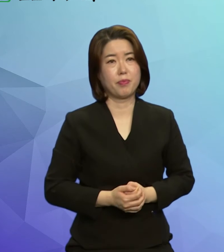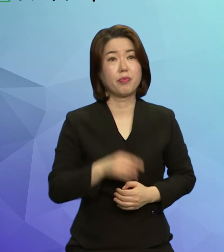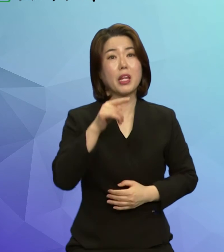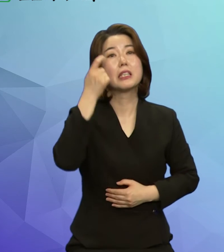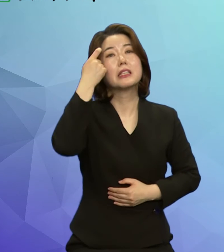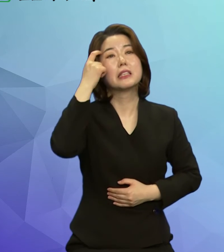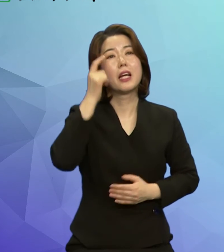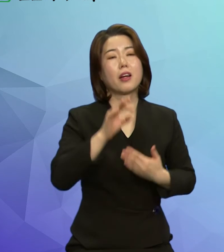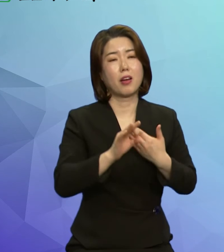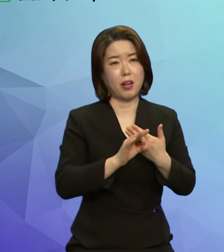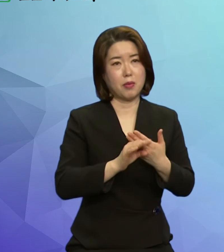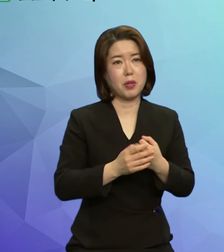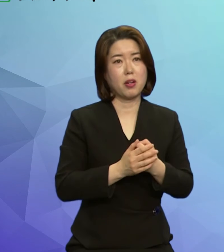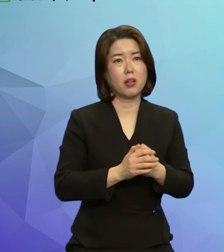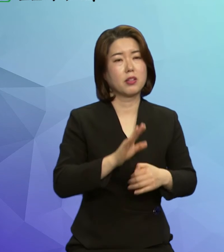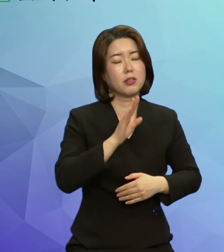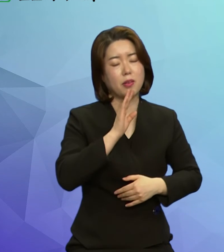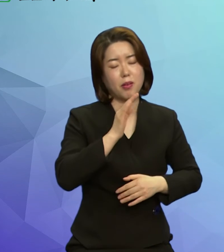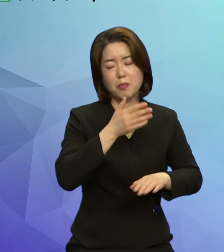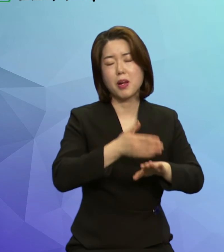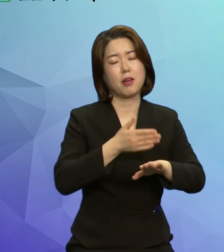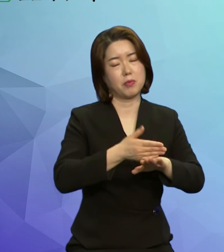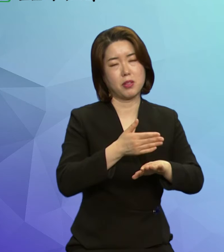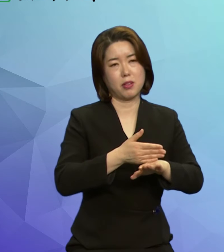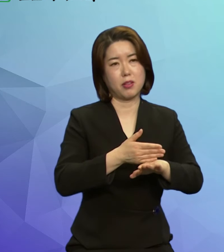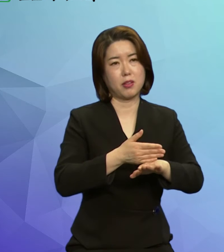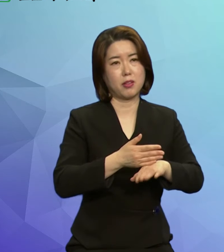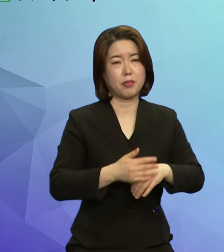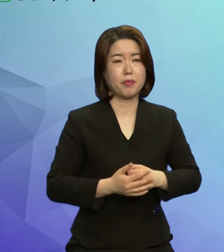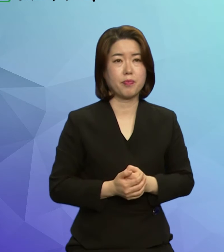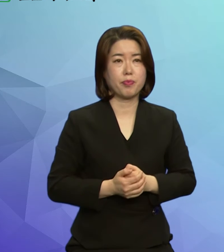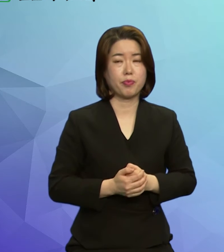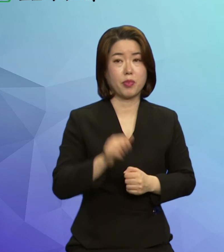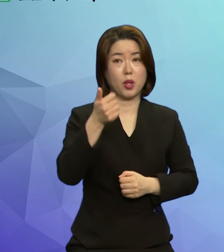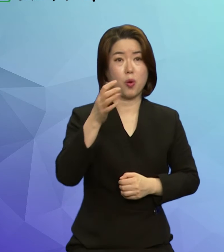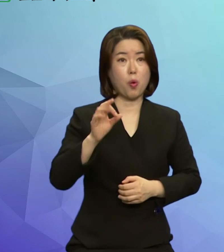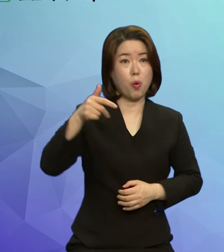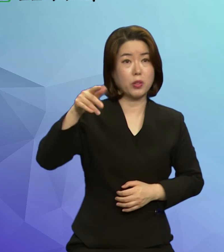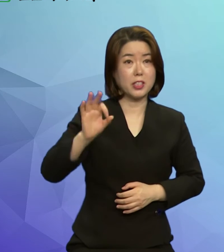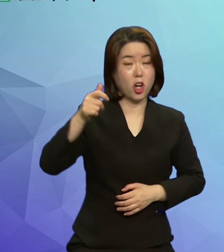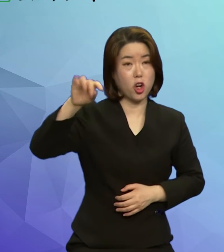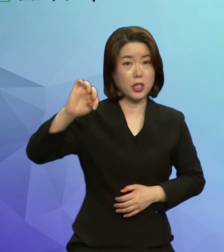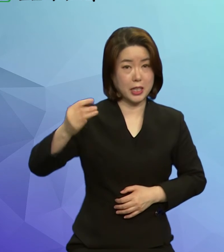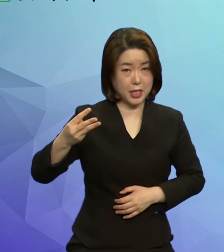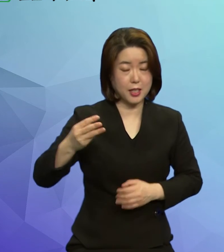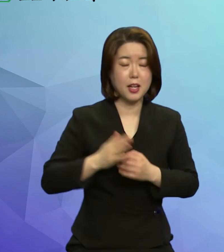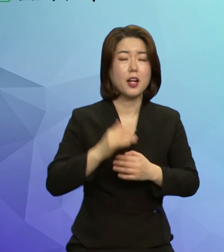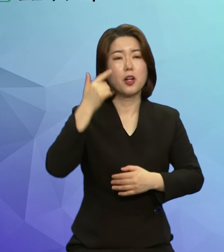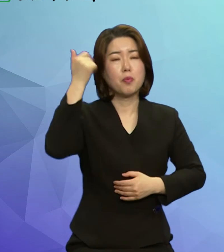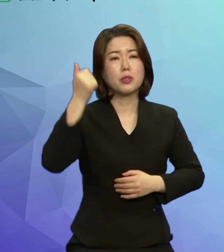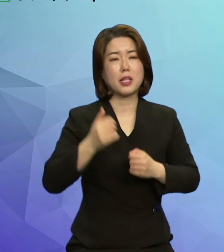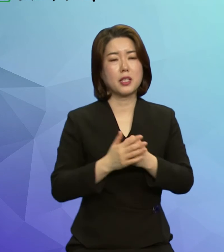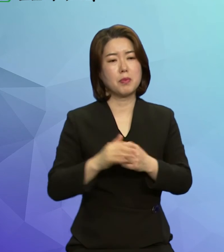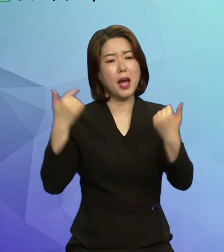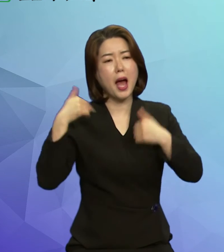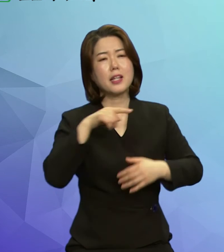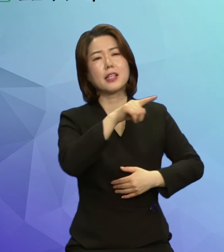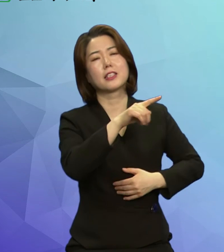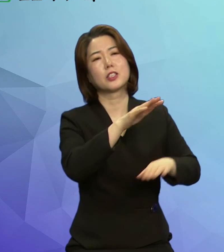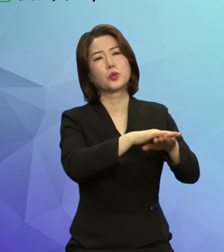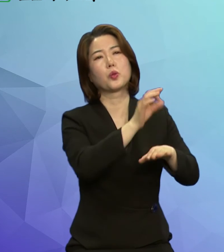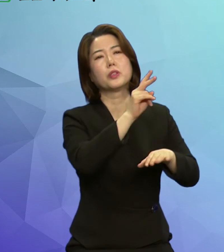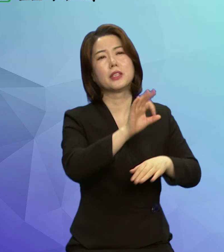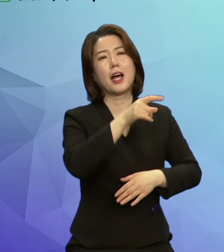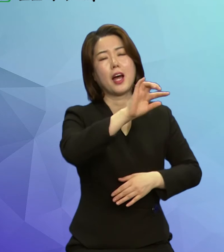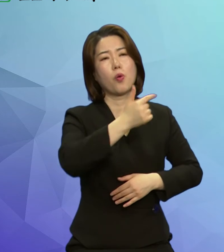그 생각하면 너무 감사해요. 홍정일 목사님, 손양원 목사님에 대한 이야기를 늘 많이